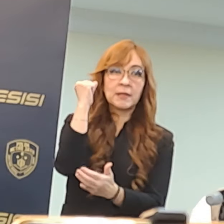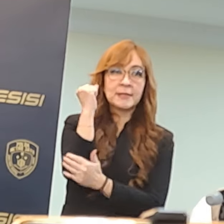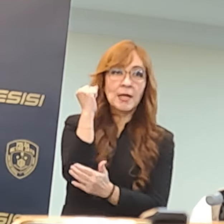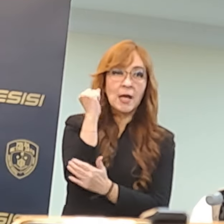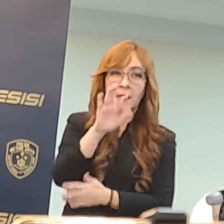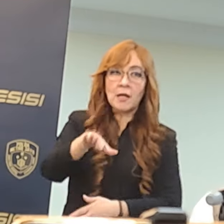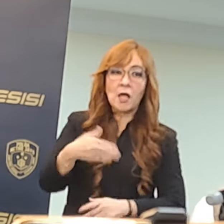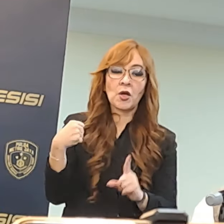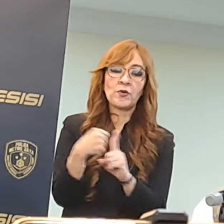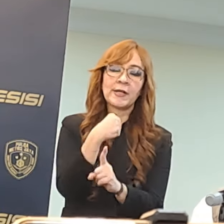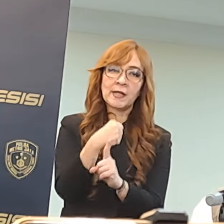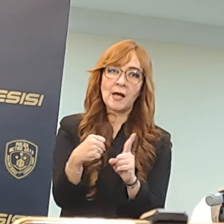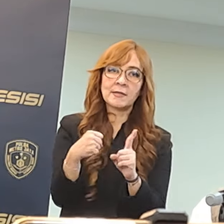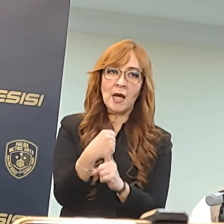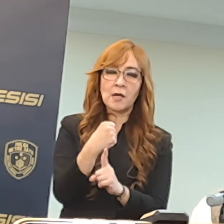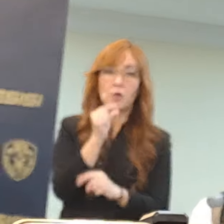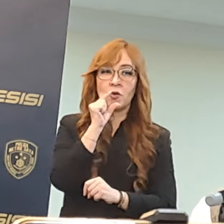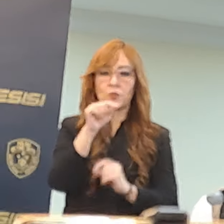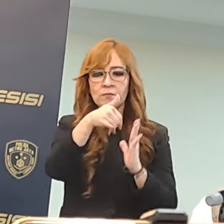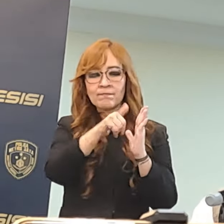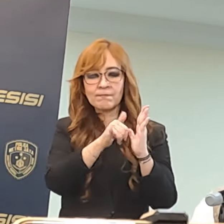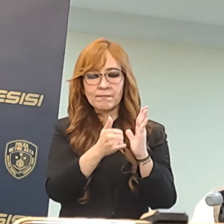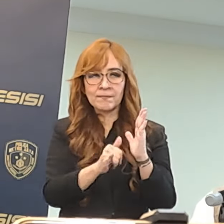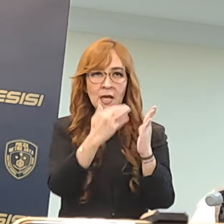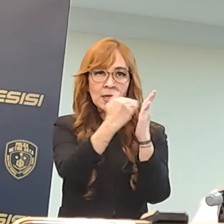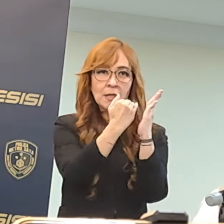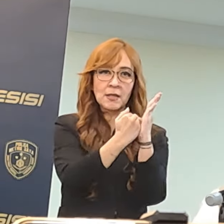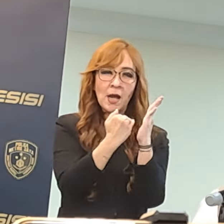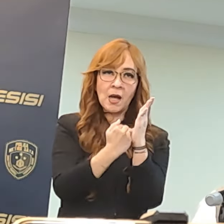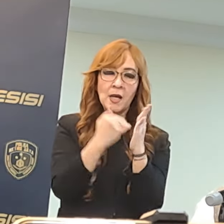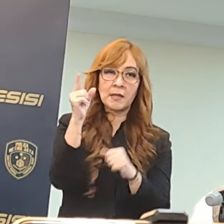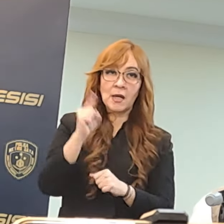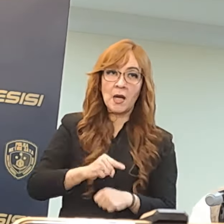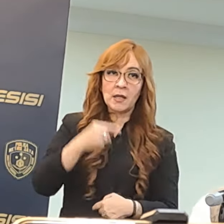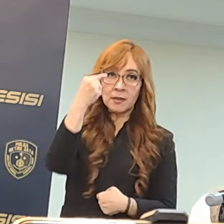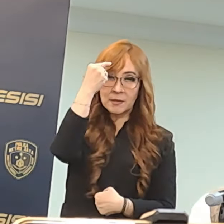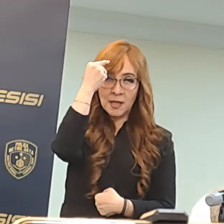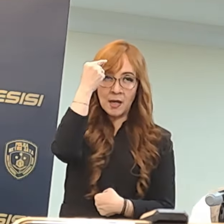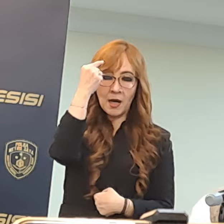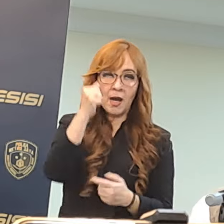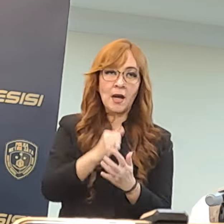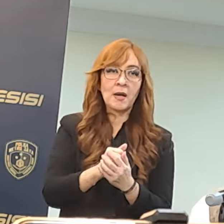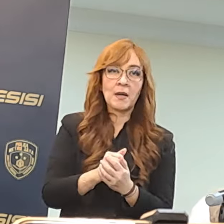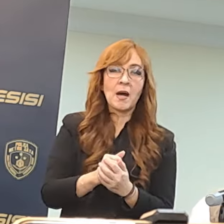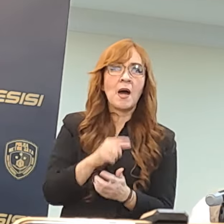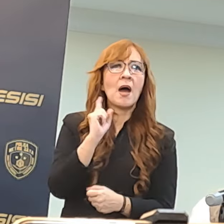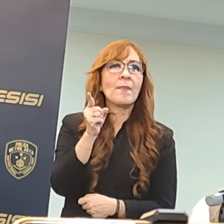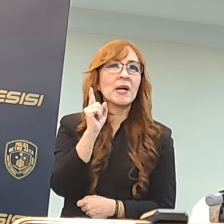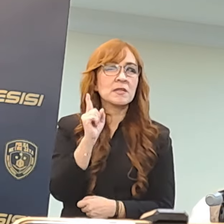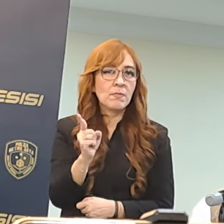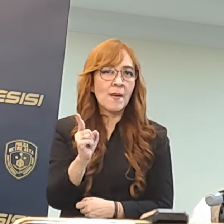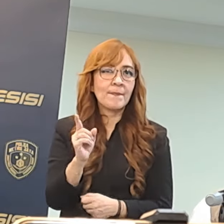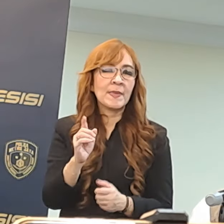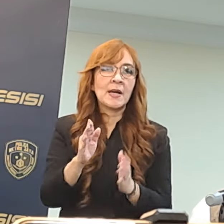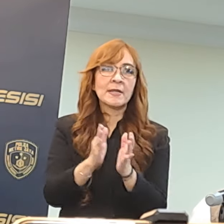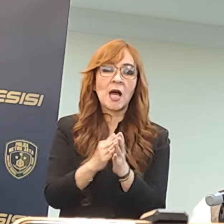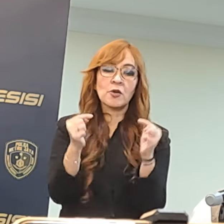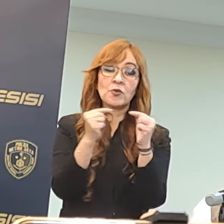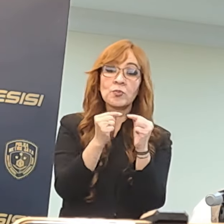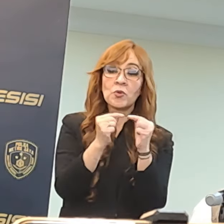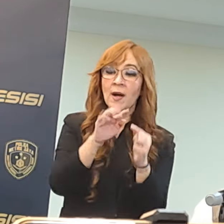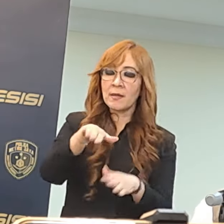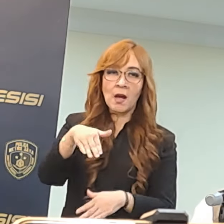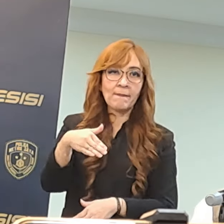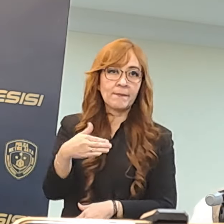kekerasan dalam hal ini. Emang evaluasi kredibilitas keterangan dari tersangka, apa motifnya dan konteks relasinya